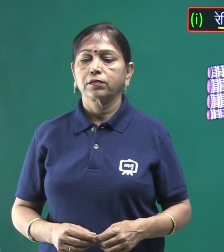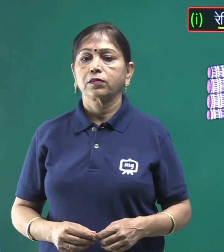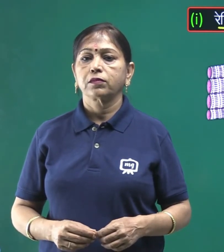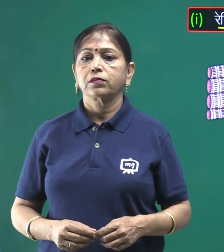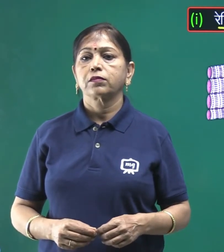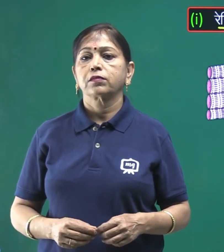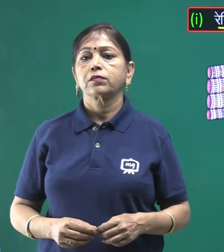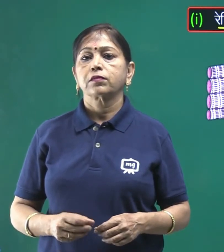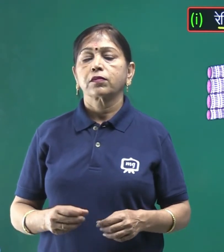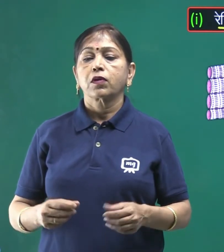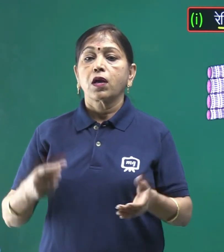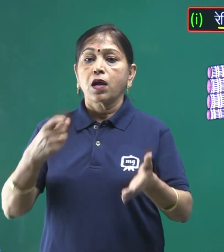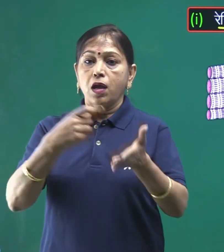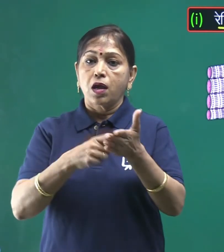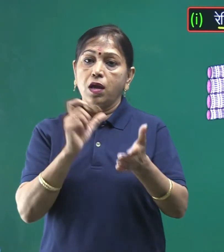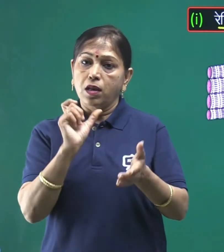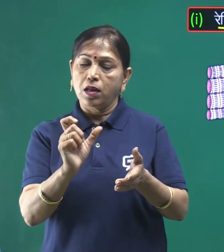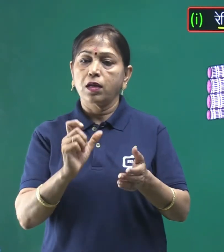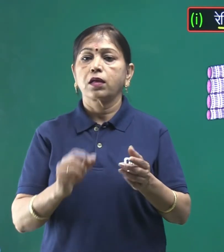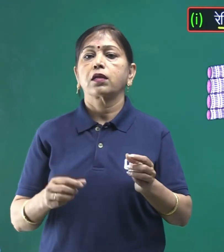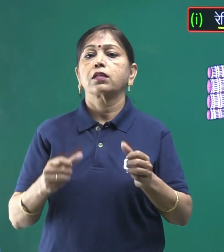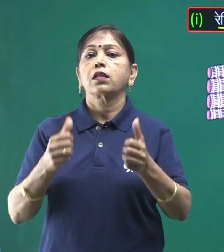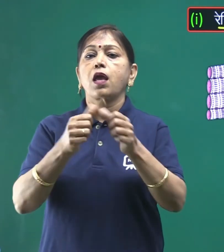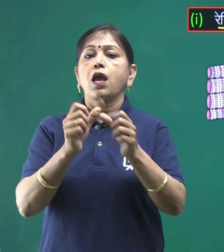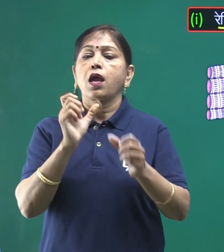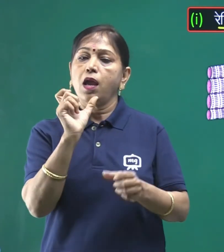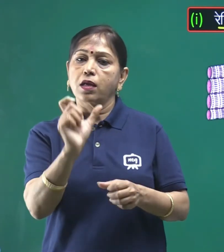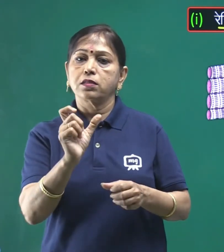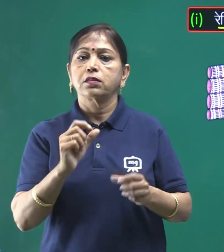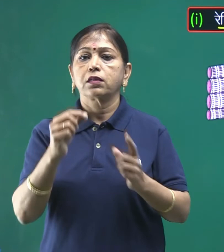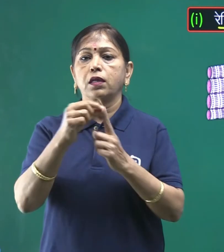रेखित ऐच्छिक पेशी,